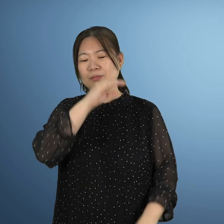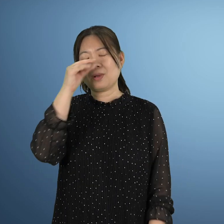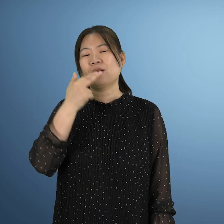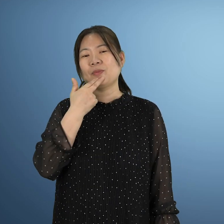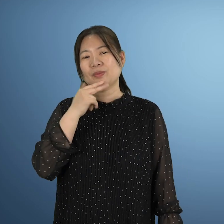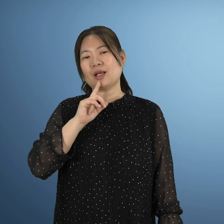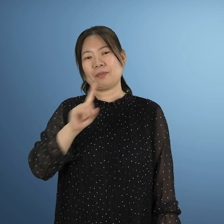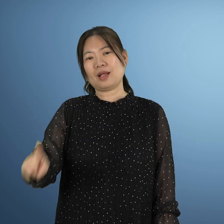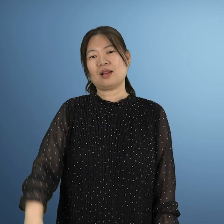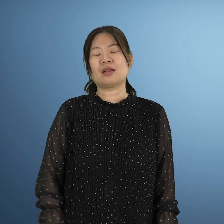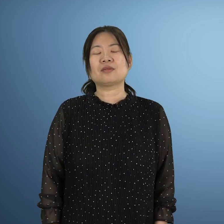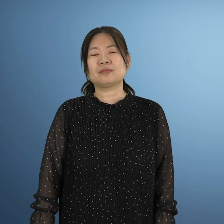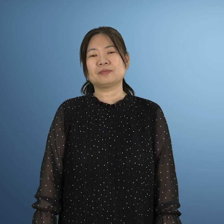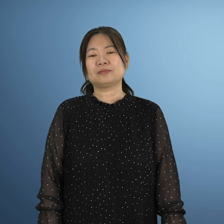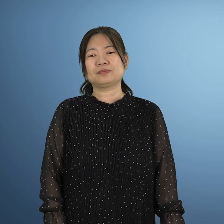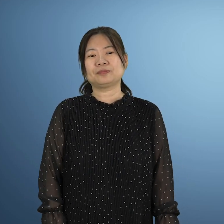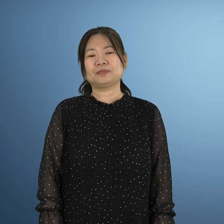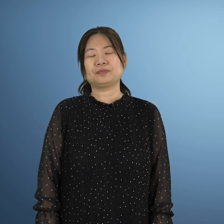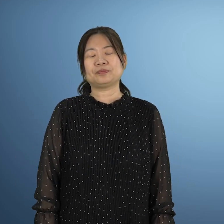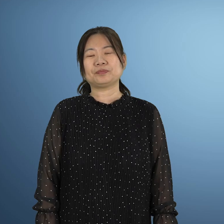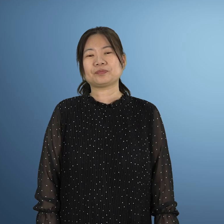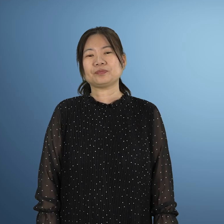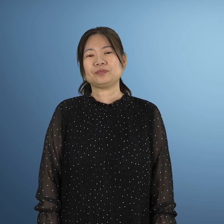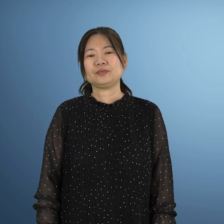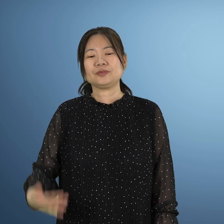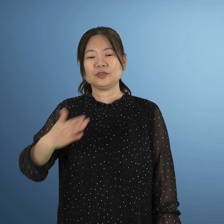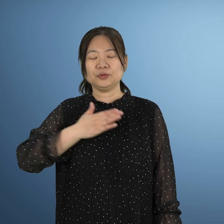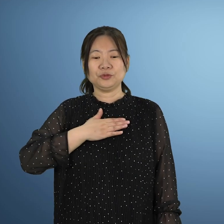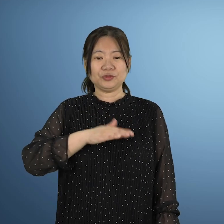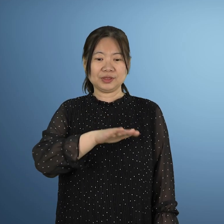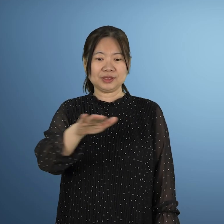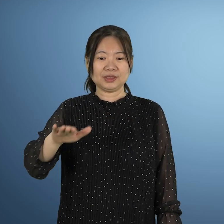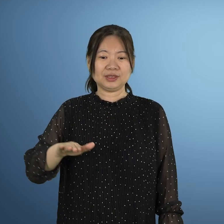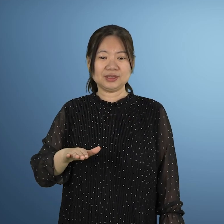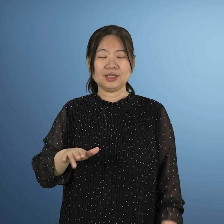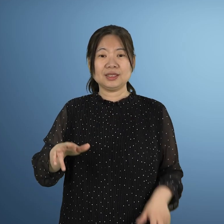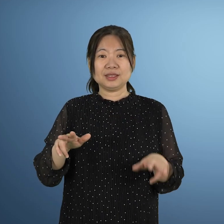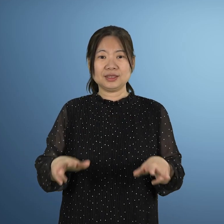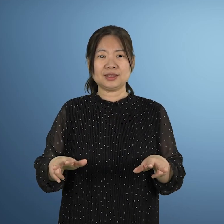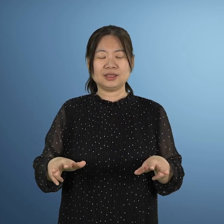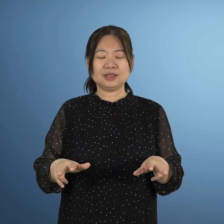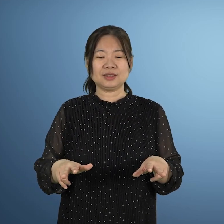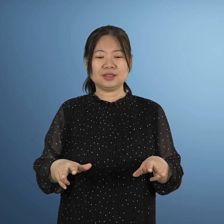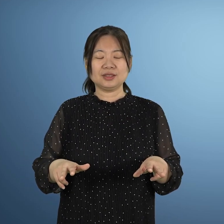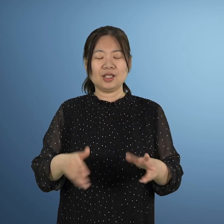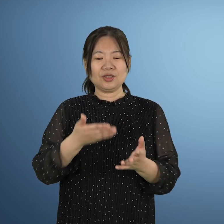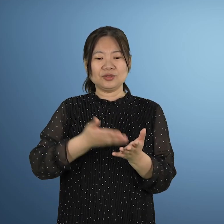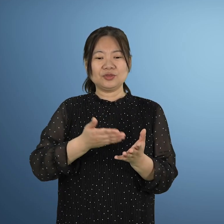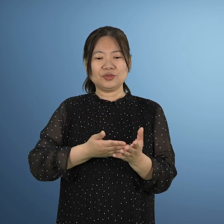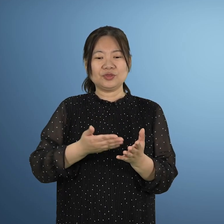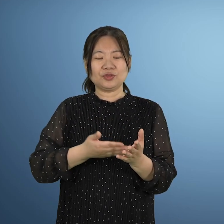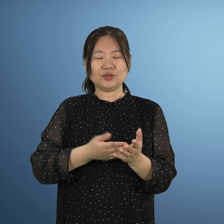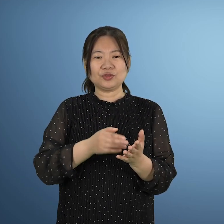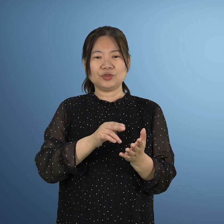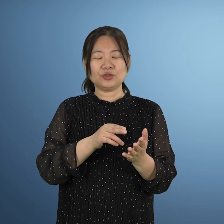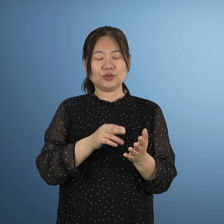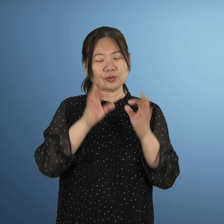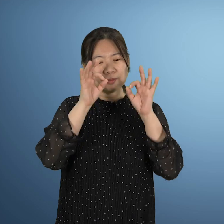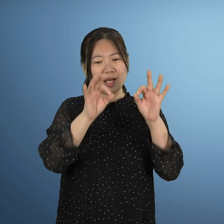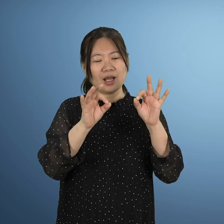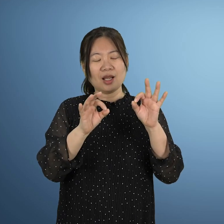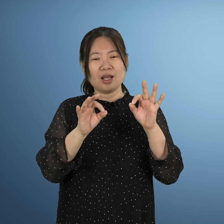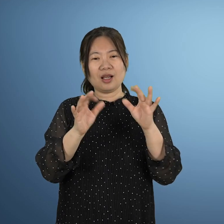옳지 못함이라. 자, 우리는 요즘 각종 뉴스 매체나 포털